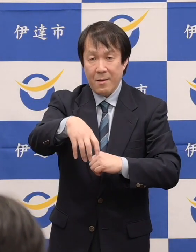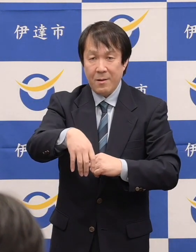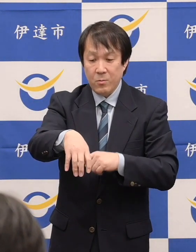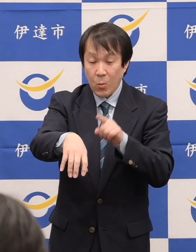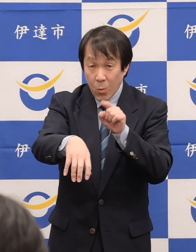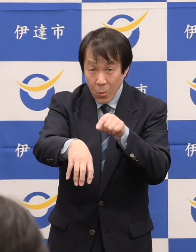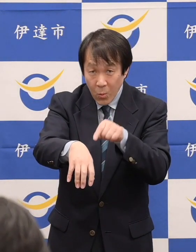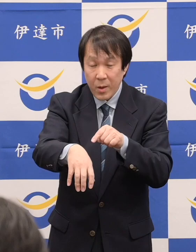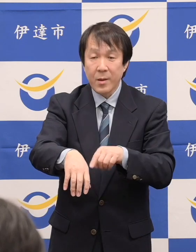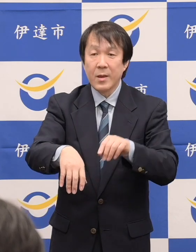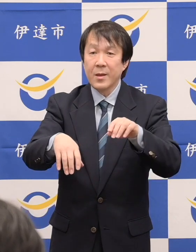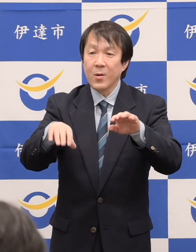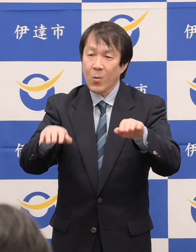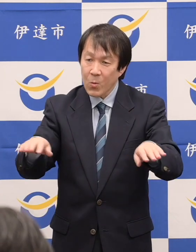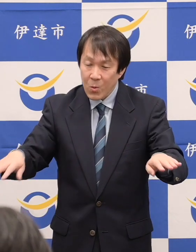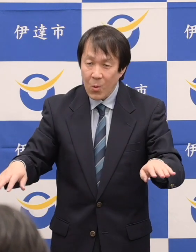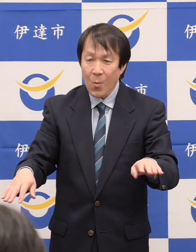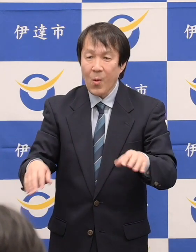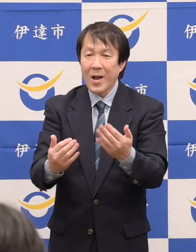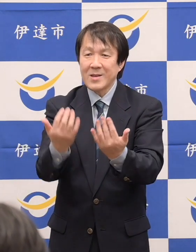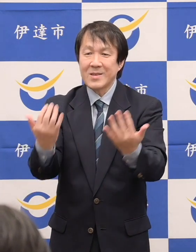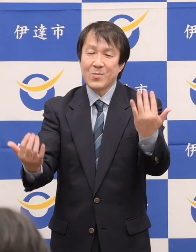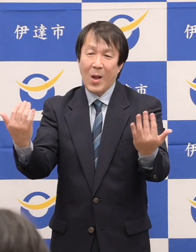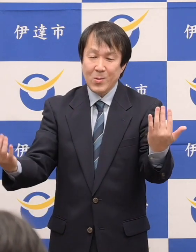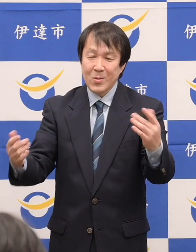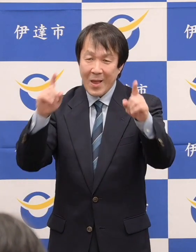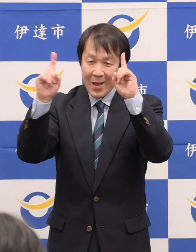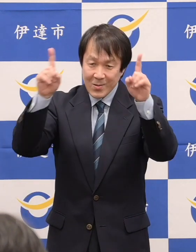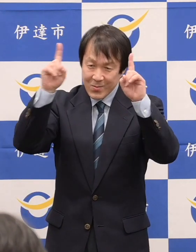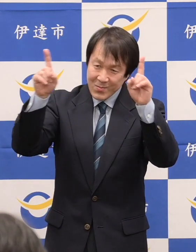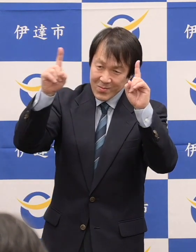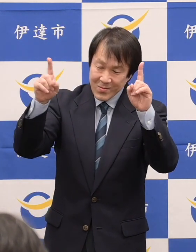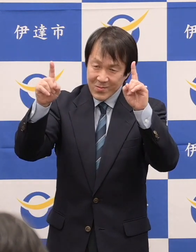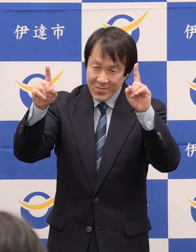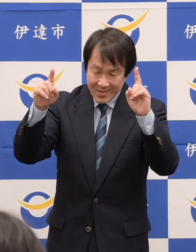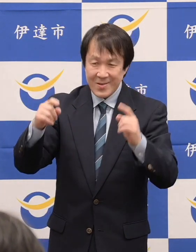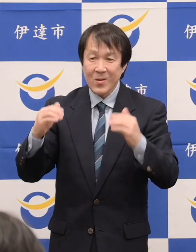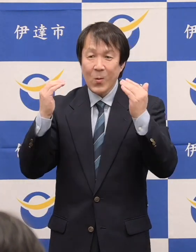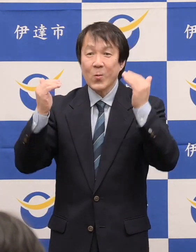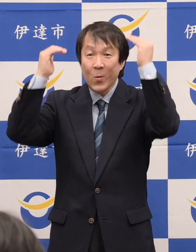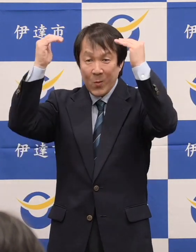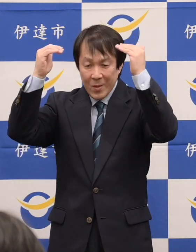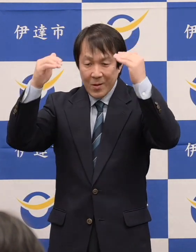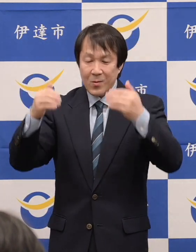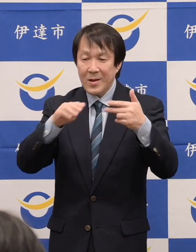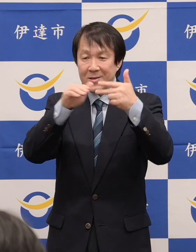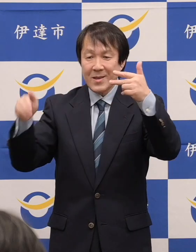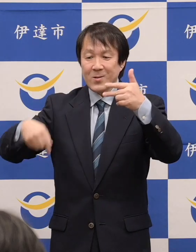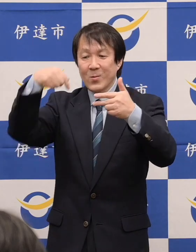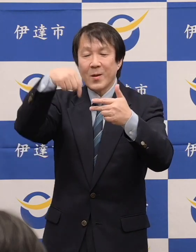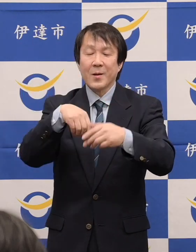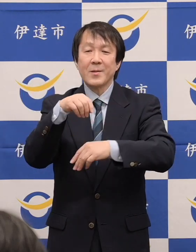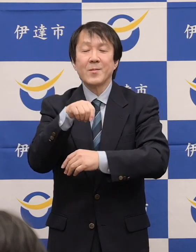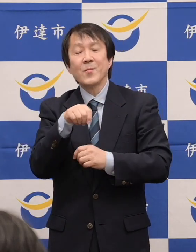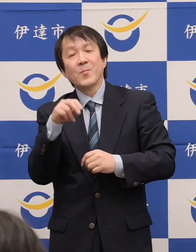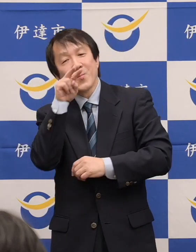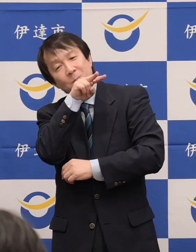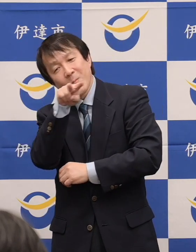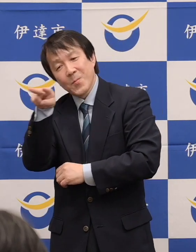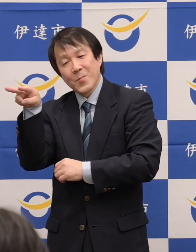どもを外の芝生で遊ばせ、大人は施設内で見守りながら活動ができるという特徴を持っております